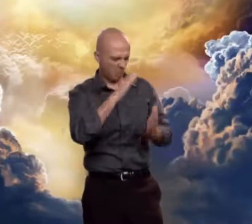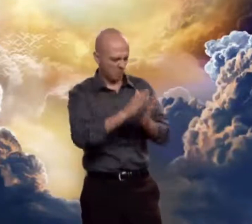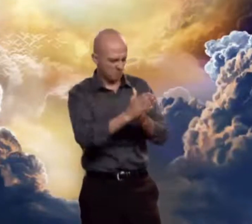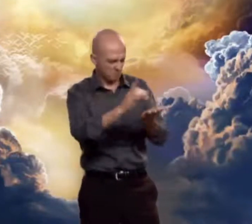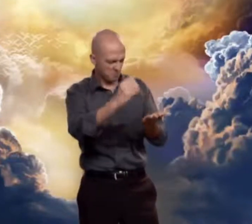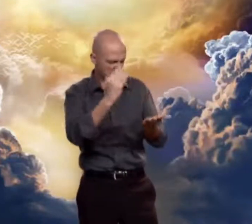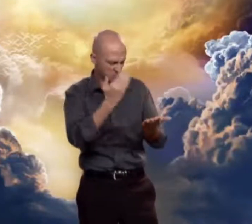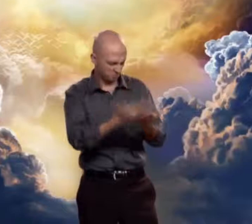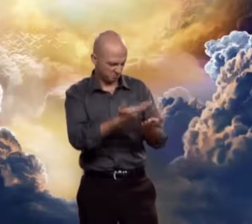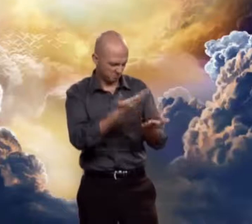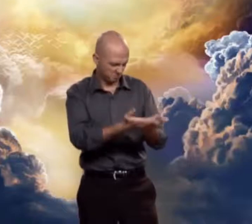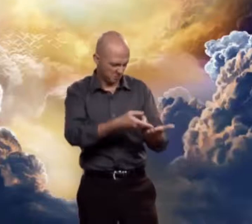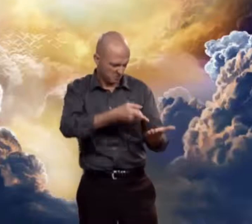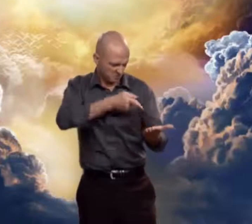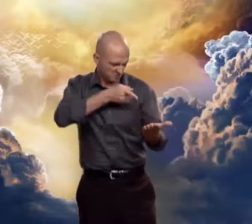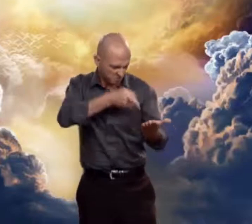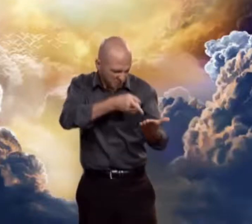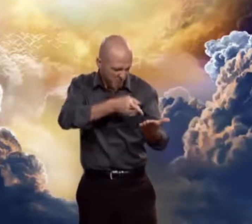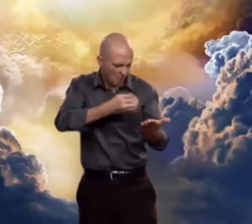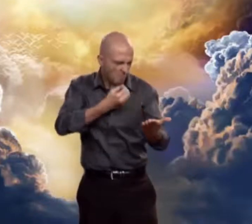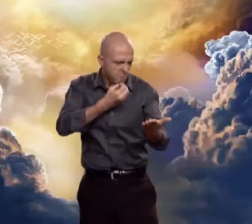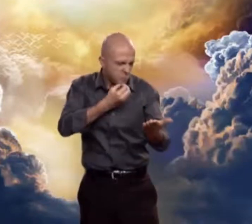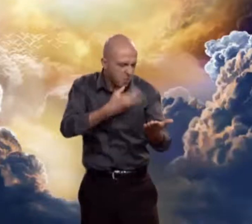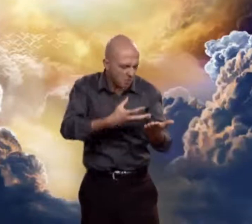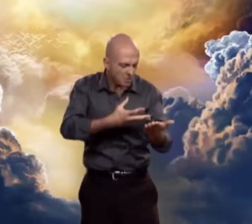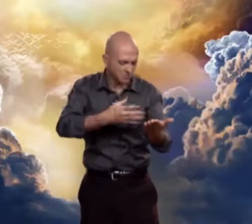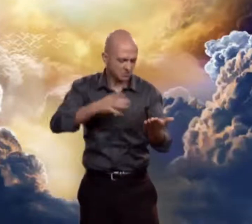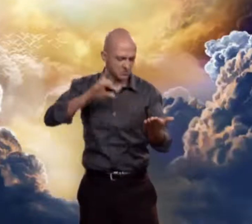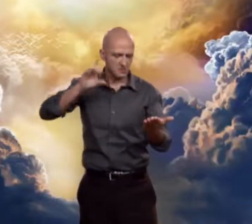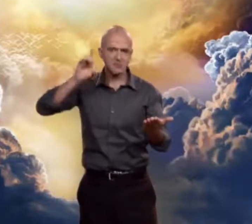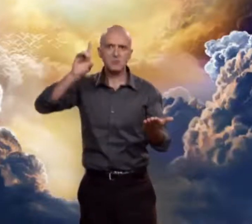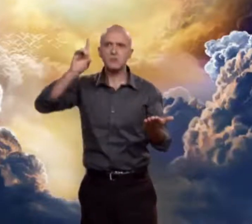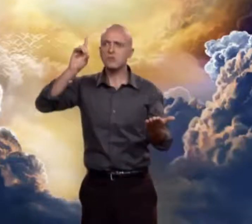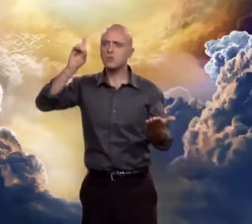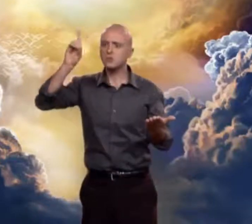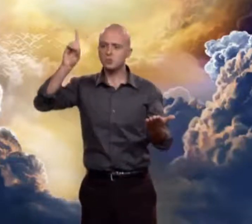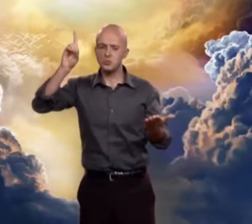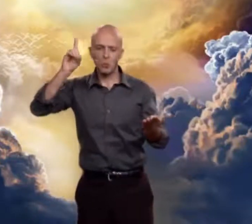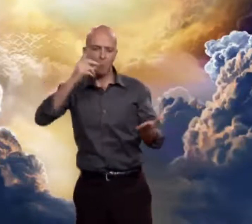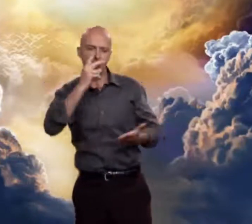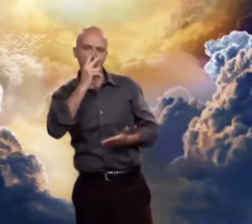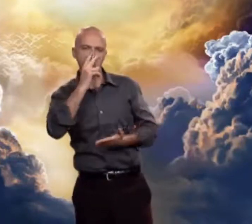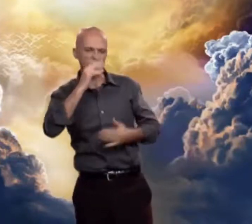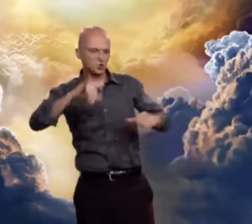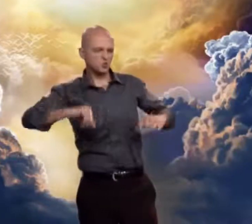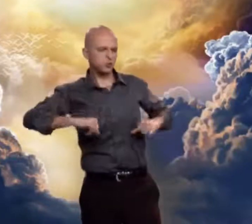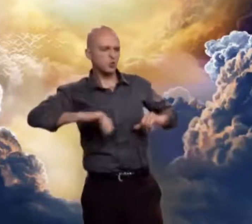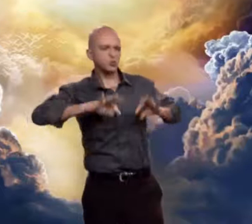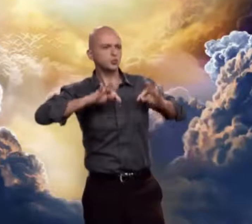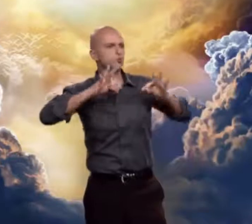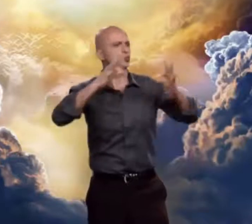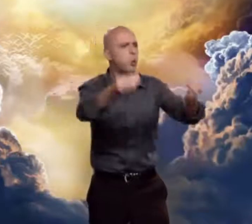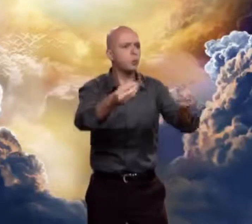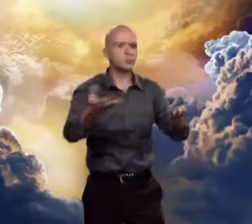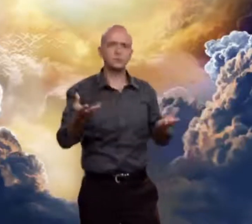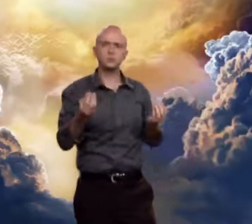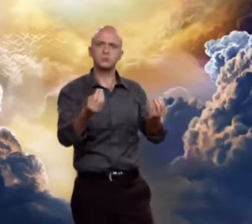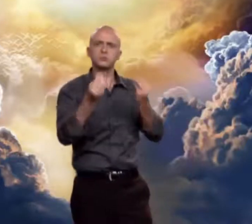A tradição e a interpretação errônea têm obscurecido o ensino da Bíblia sobre o caráter de Deus, a natureza de seu